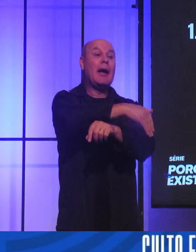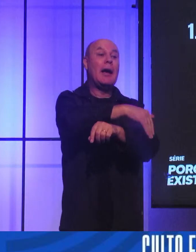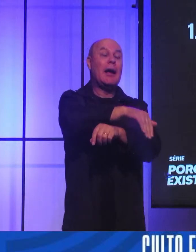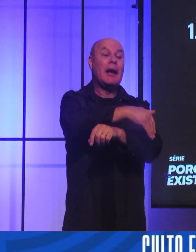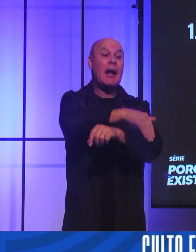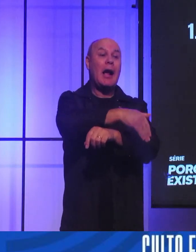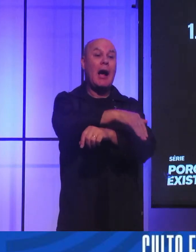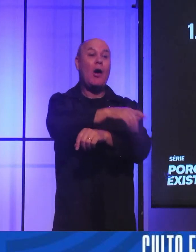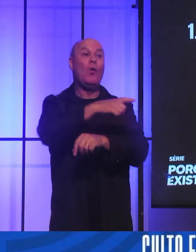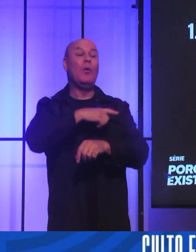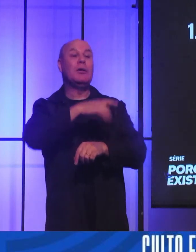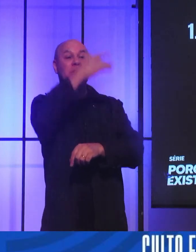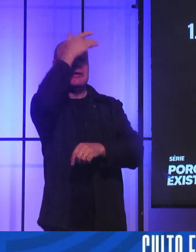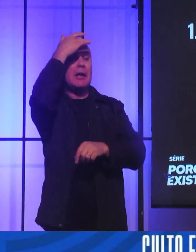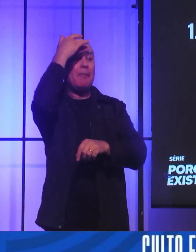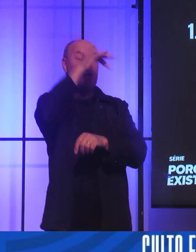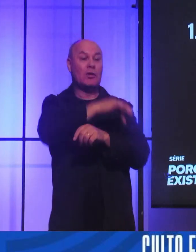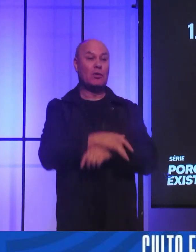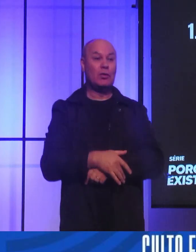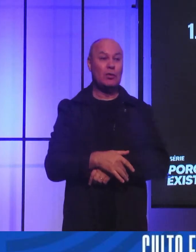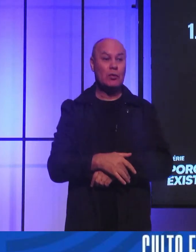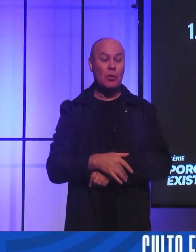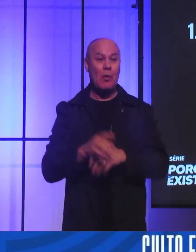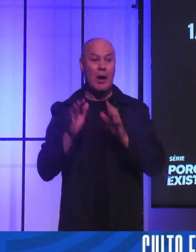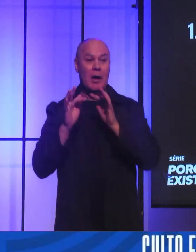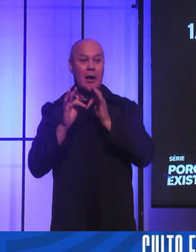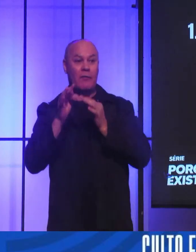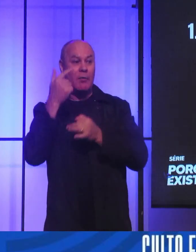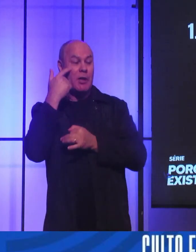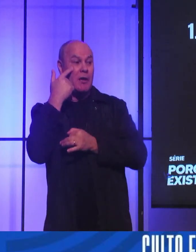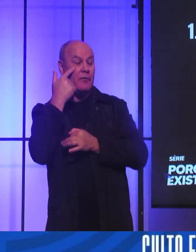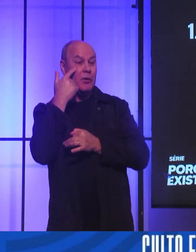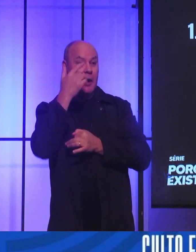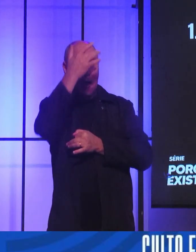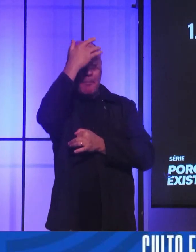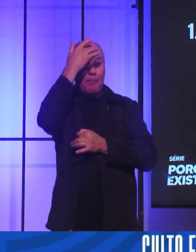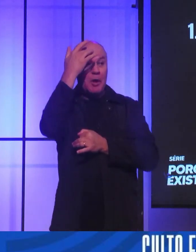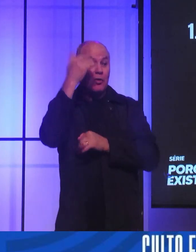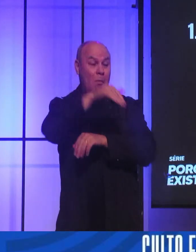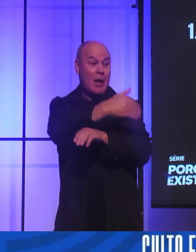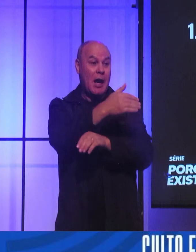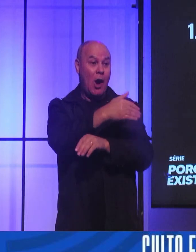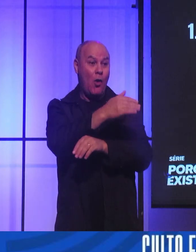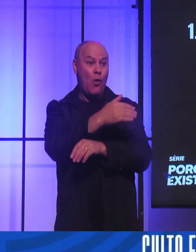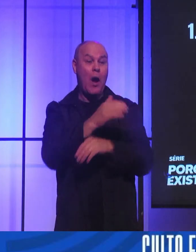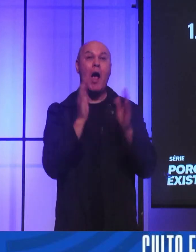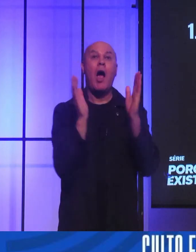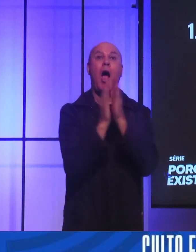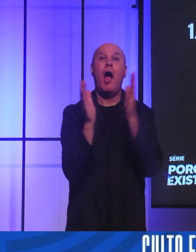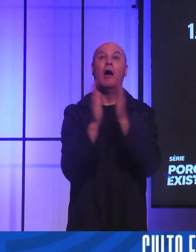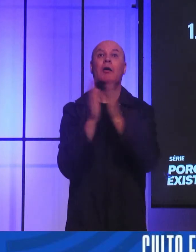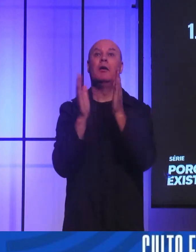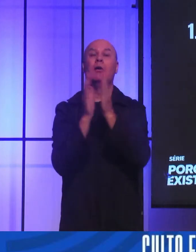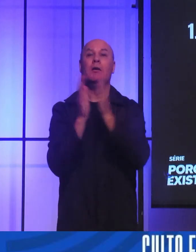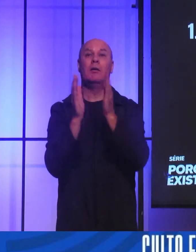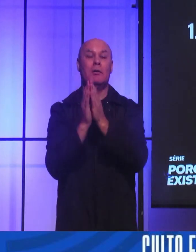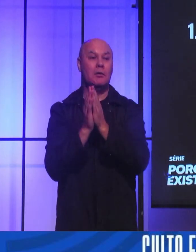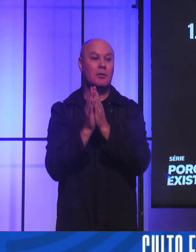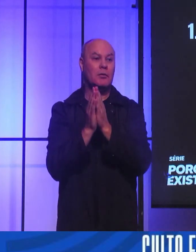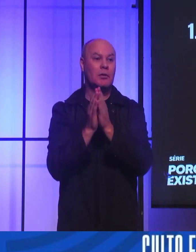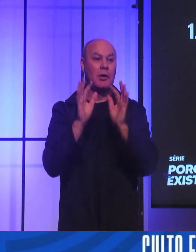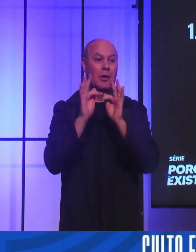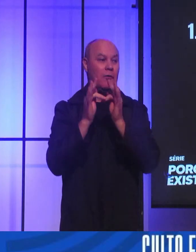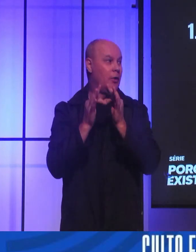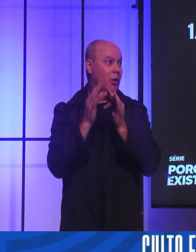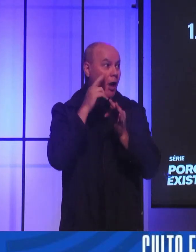quê? Porque estão sendo chatos e chatos de galocha. Eu não sei vocês, né? Mas se